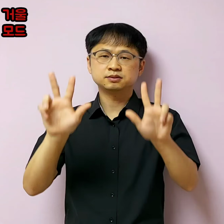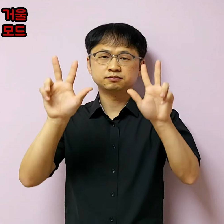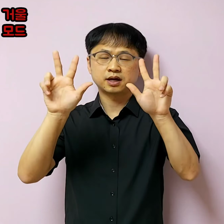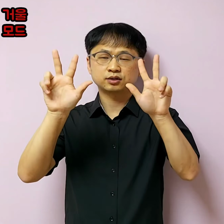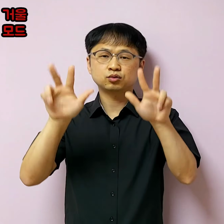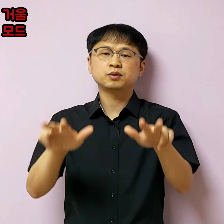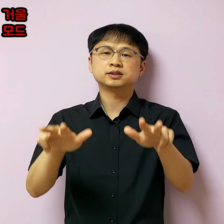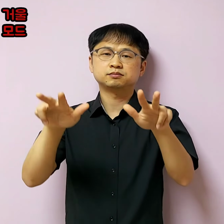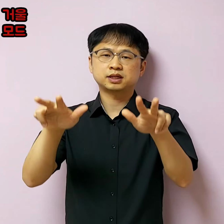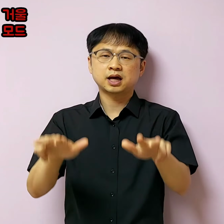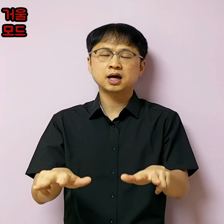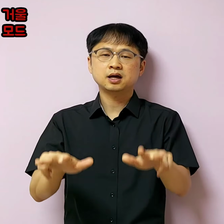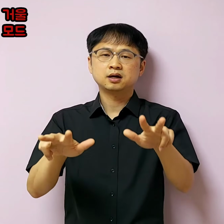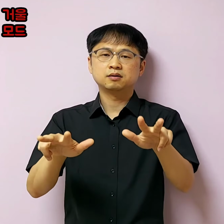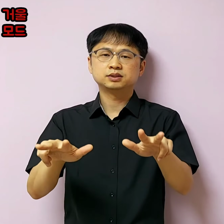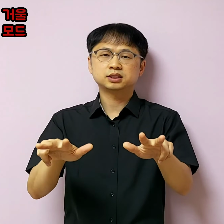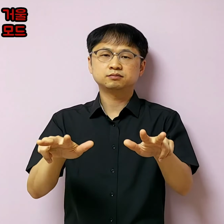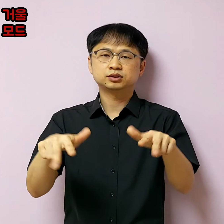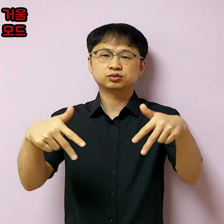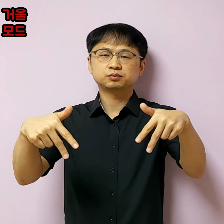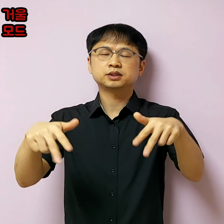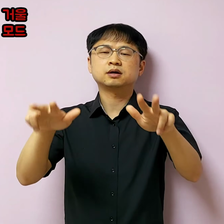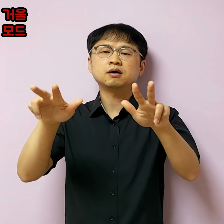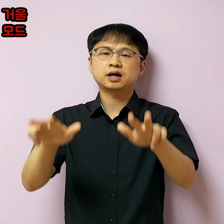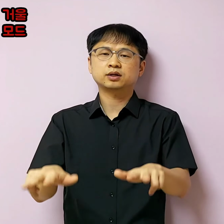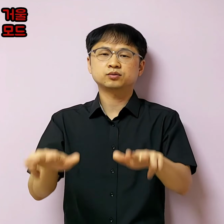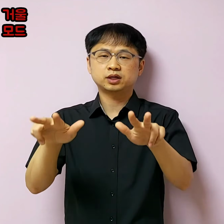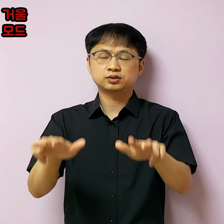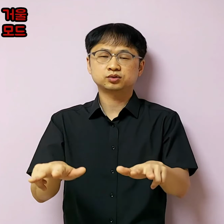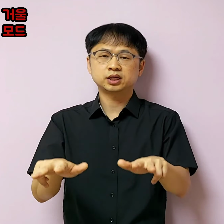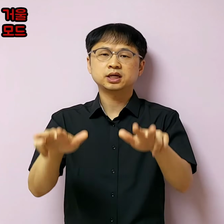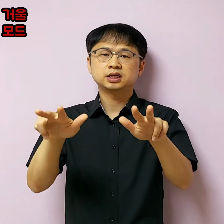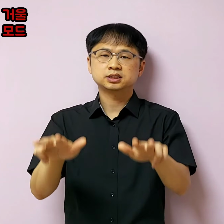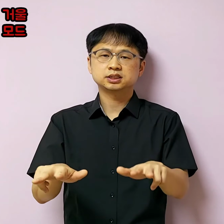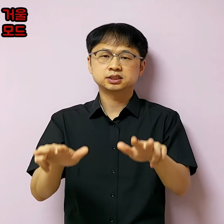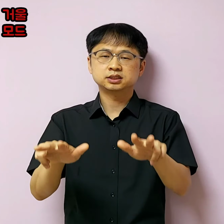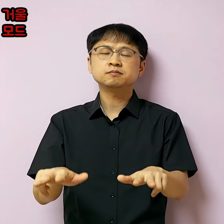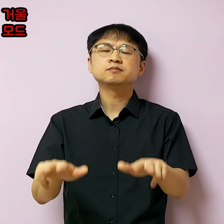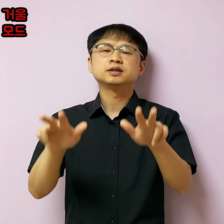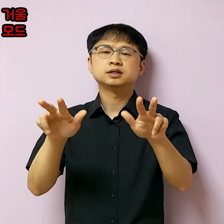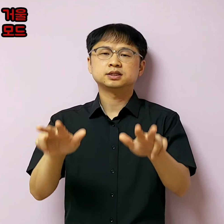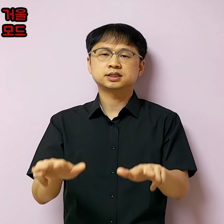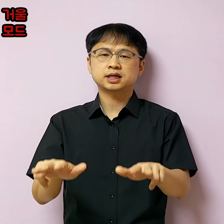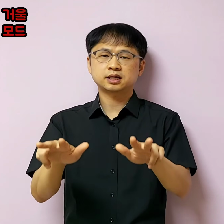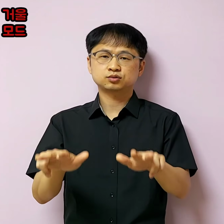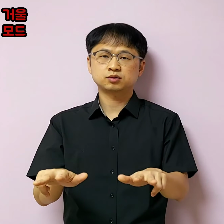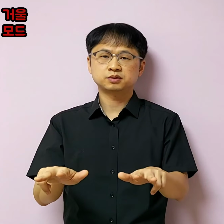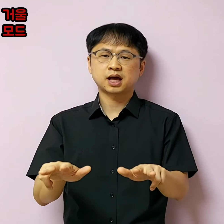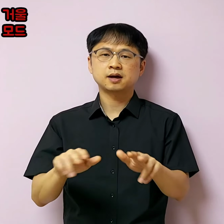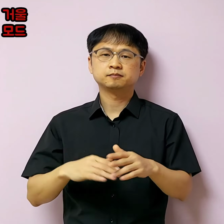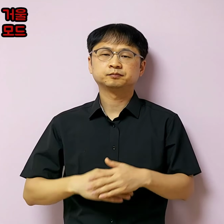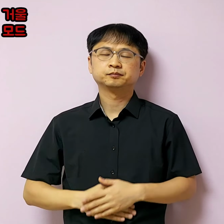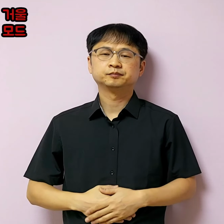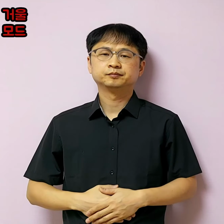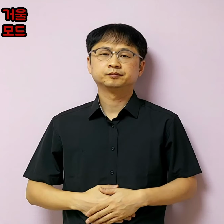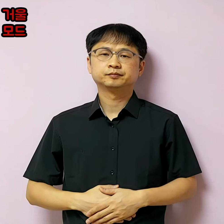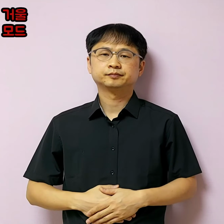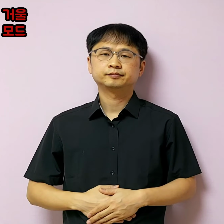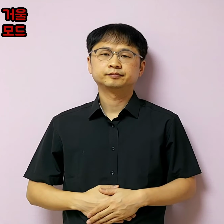지금, 아까 수어 배웠습니다. 엄지, 검지, 중지 펴서 아래로 내려주기, 지금, 이제라는 수어입니다.